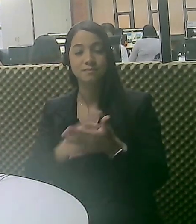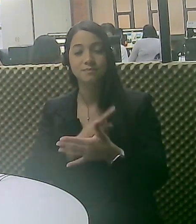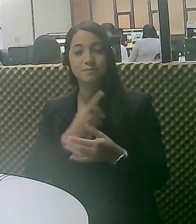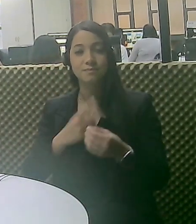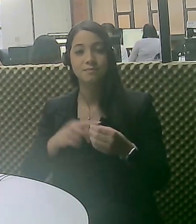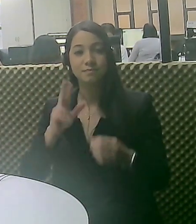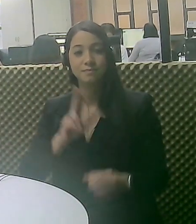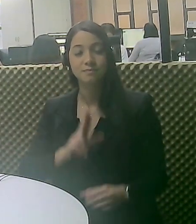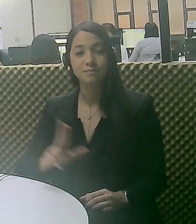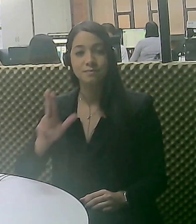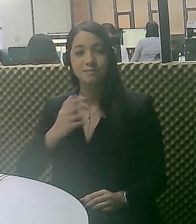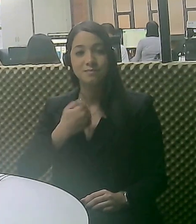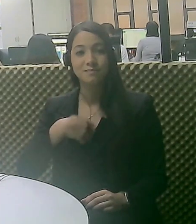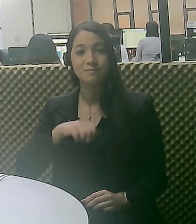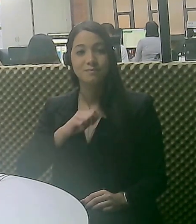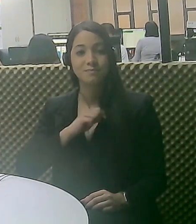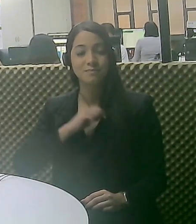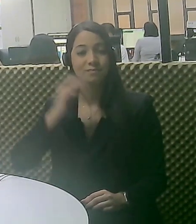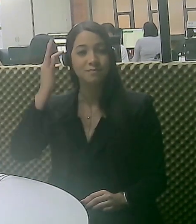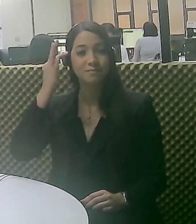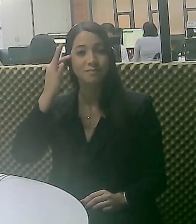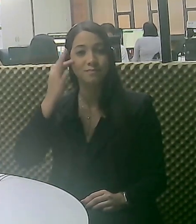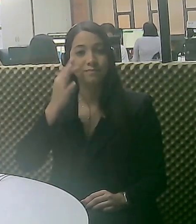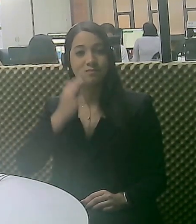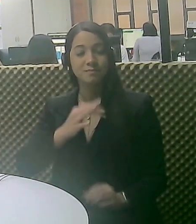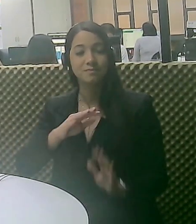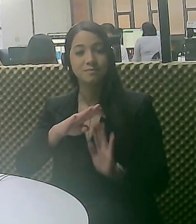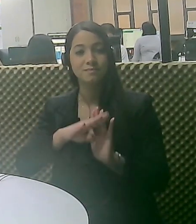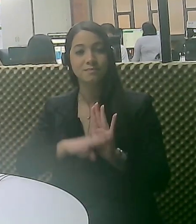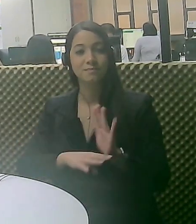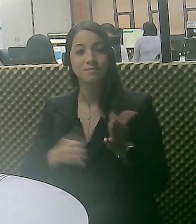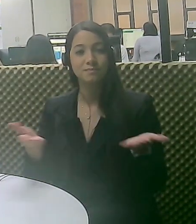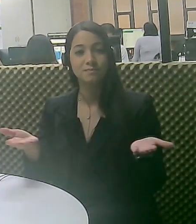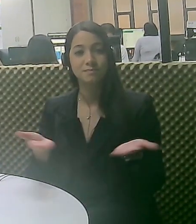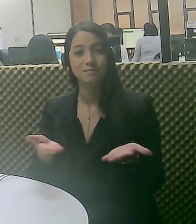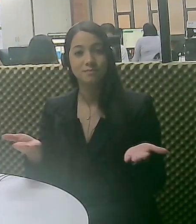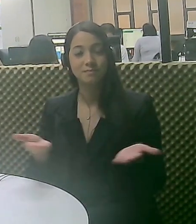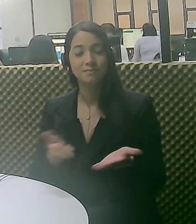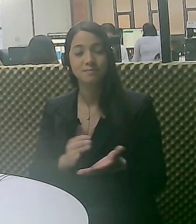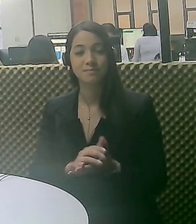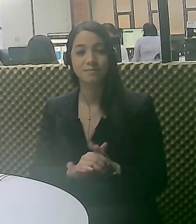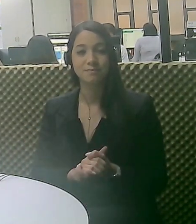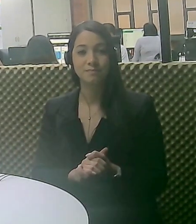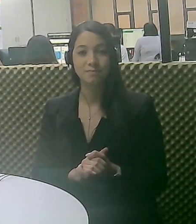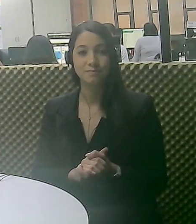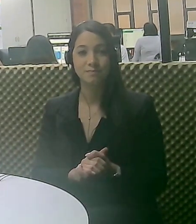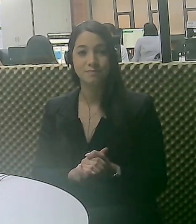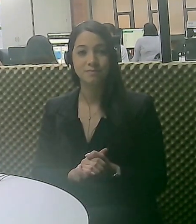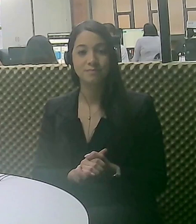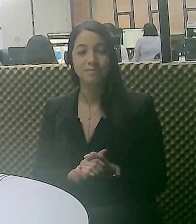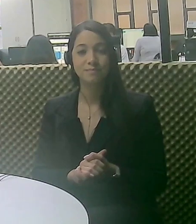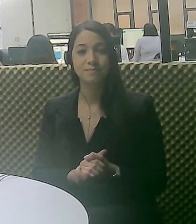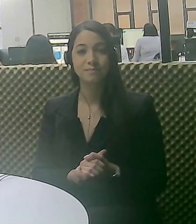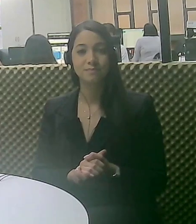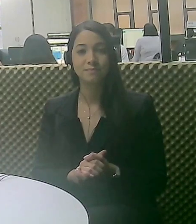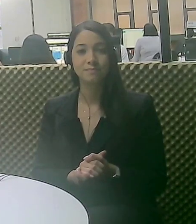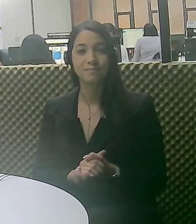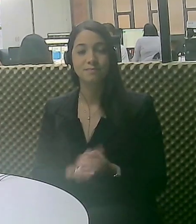acontece em Uberlândia. Eu sou o Fernando Cássio e começamos com os destaques da edição de hoje.